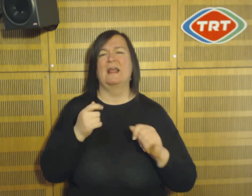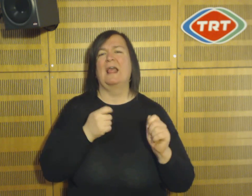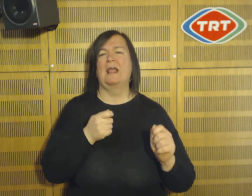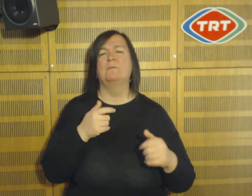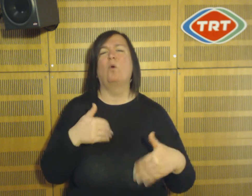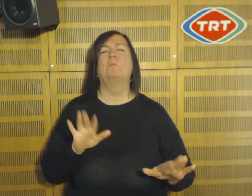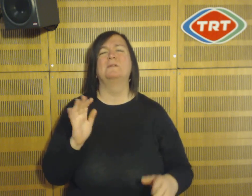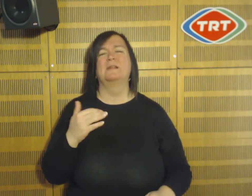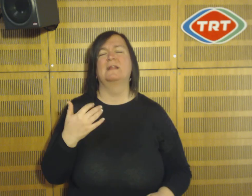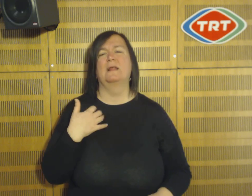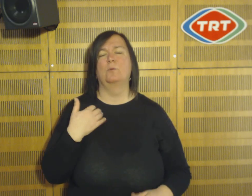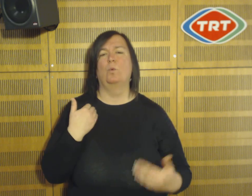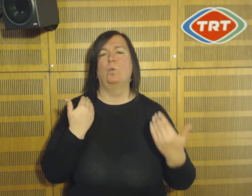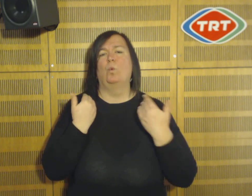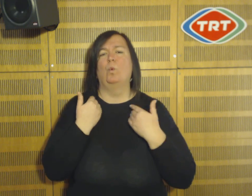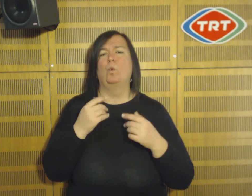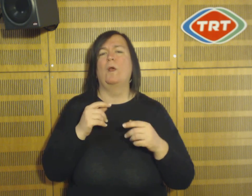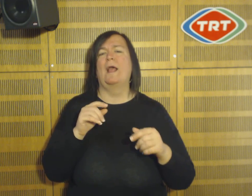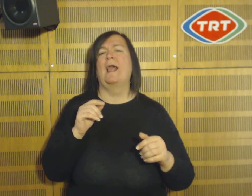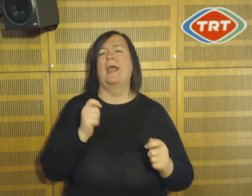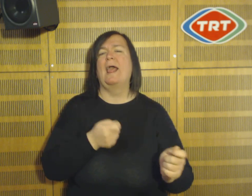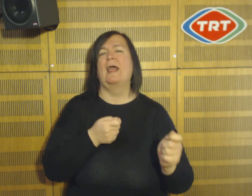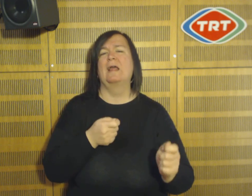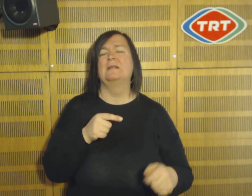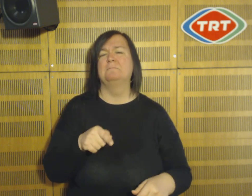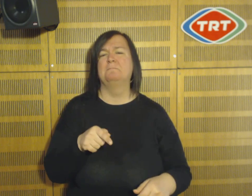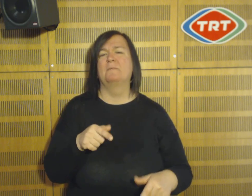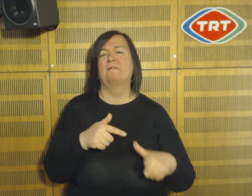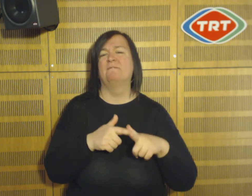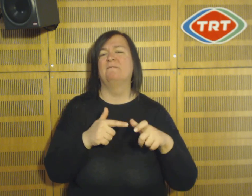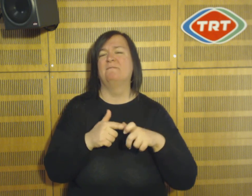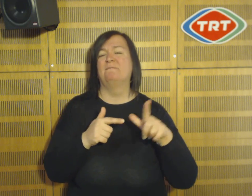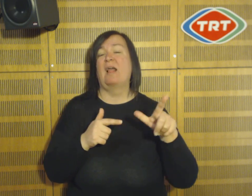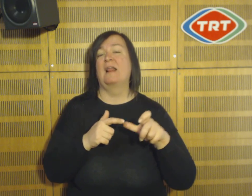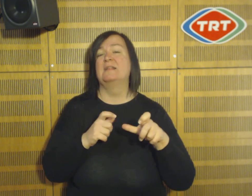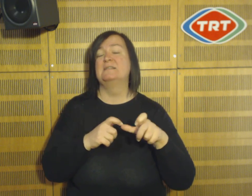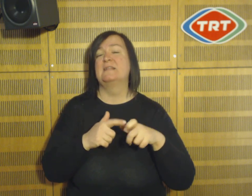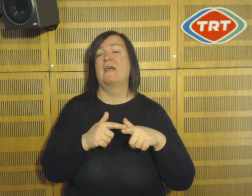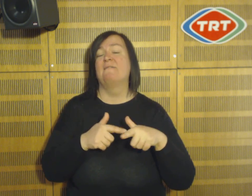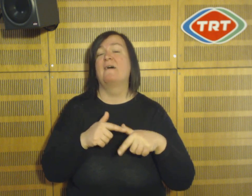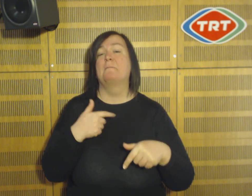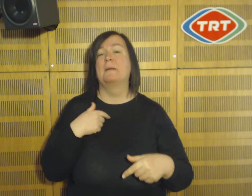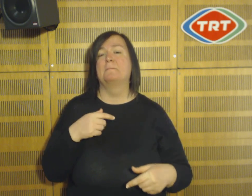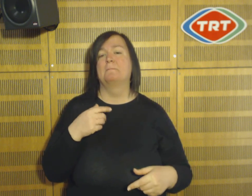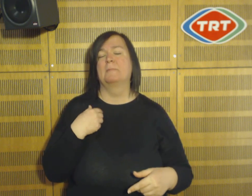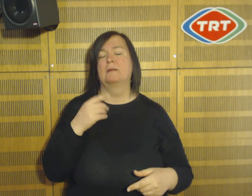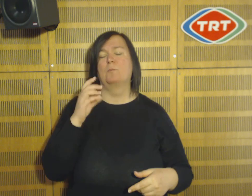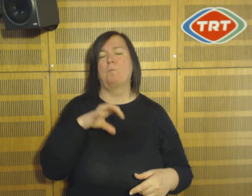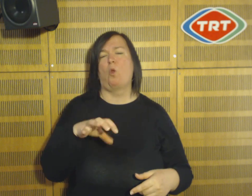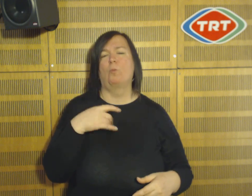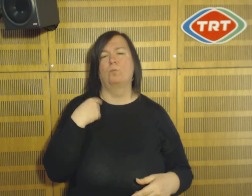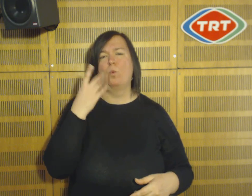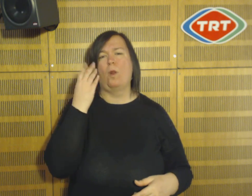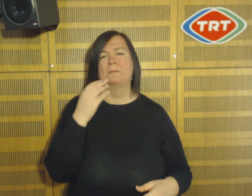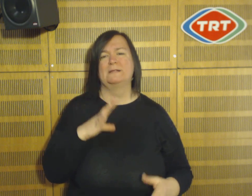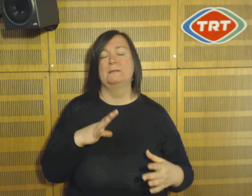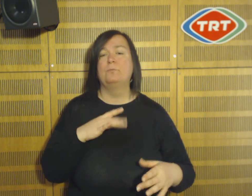olmasa da zaten hukuk eğitiminin gerekliliklerinden birisi olan felsefe felsefe Benim duyduğum alanlardan birisi Peki hukuk